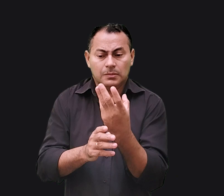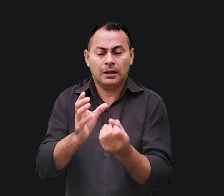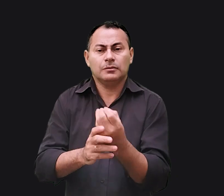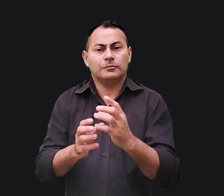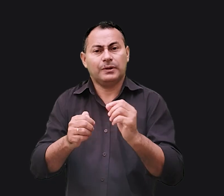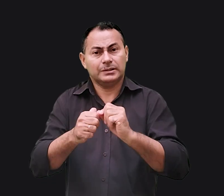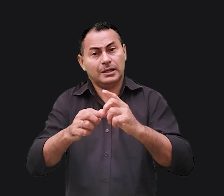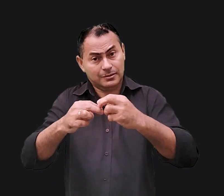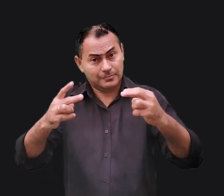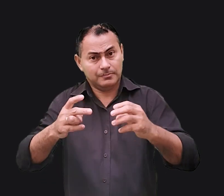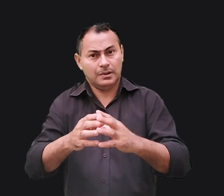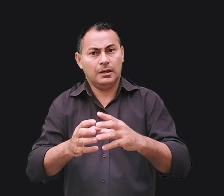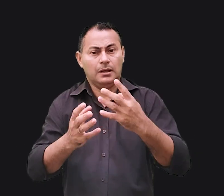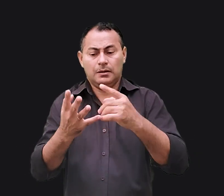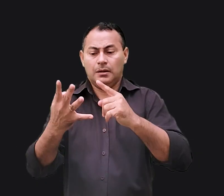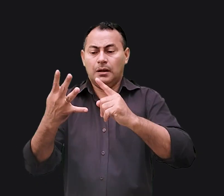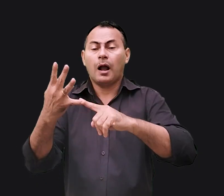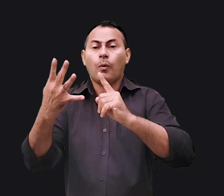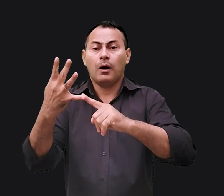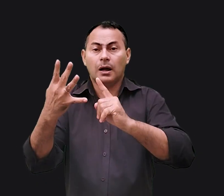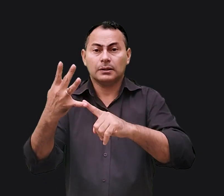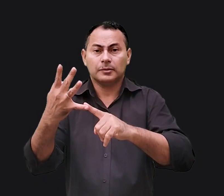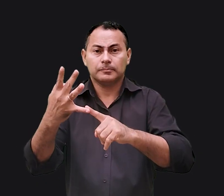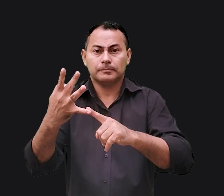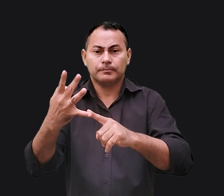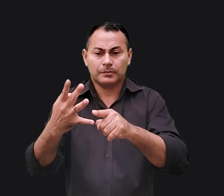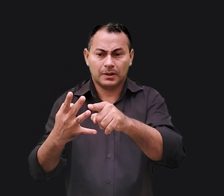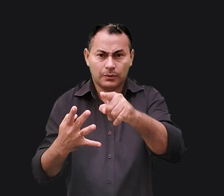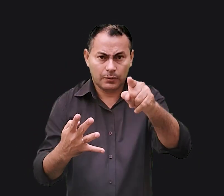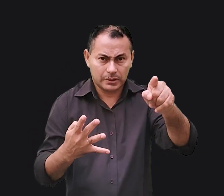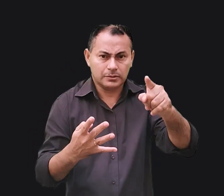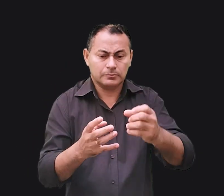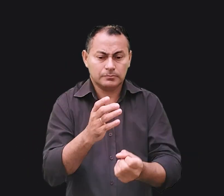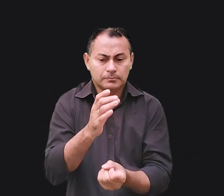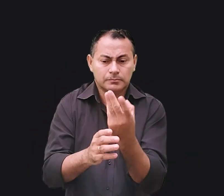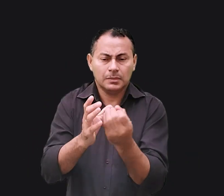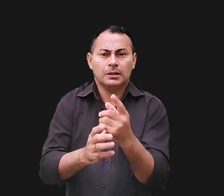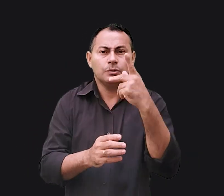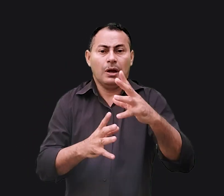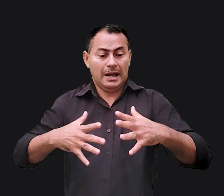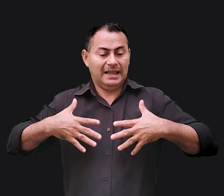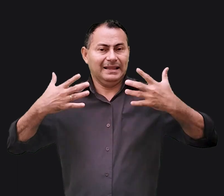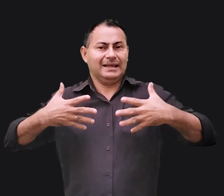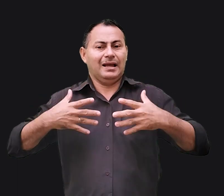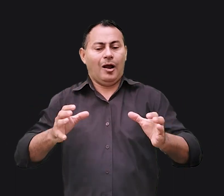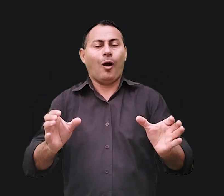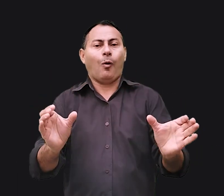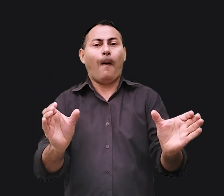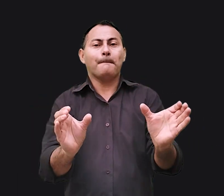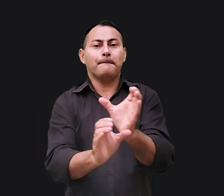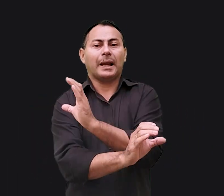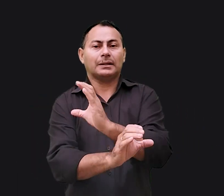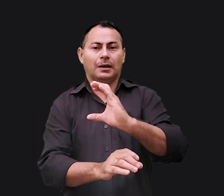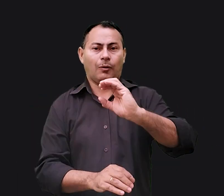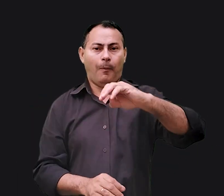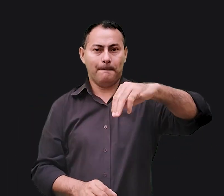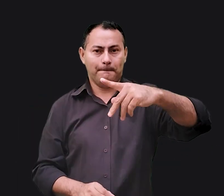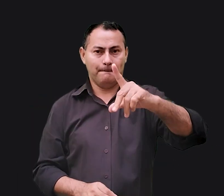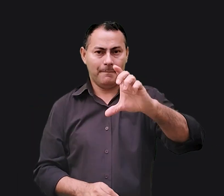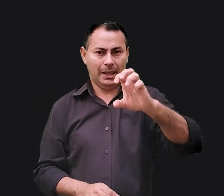frutífero. Sua quarta exortação é: você tem de ser frutífero para que sua alegria seja completa. A alegria não